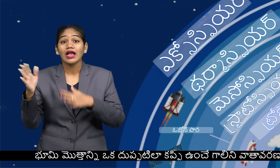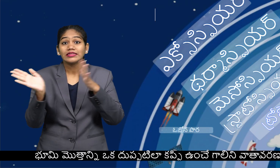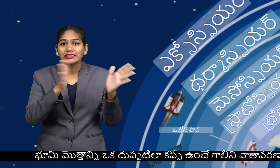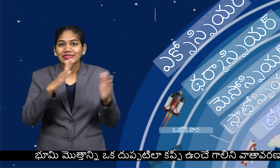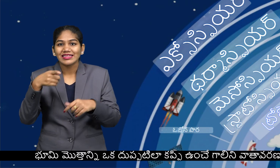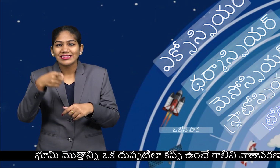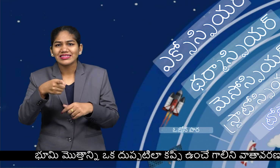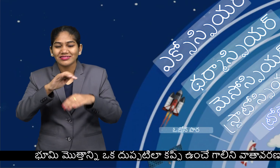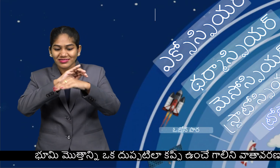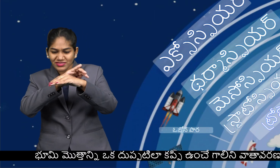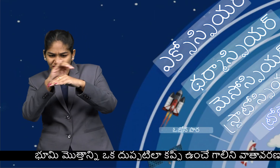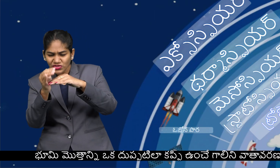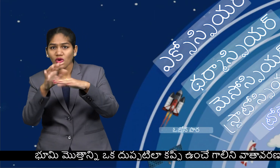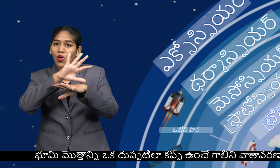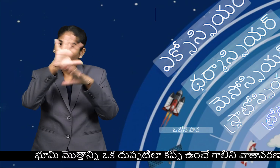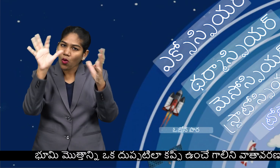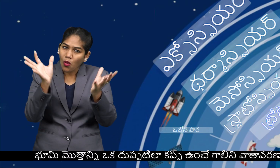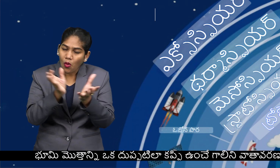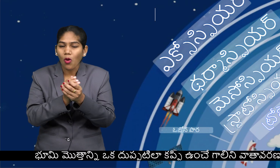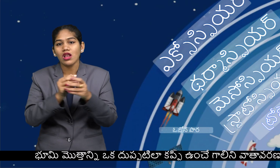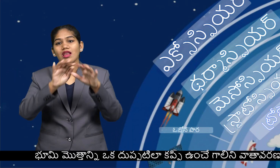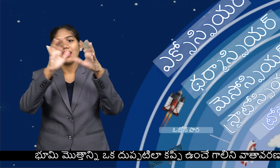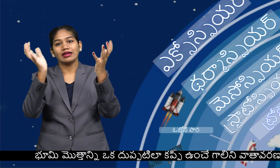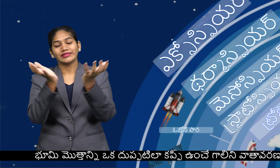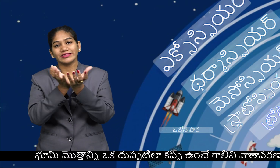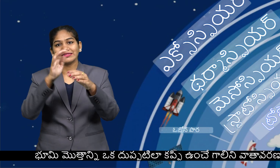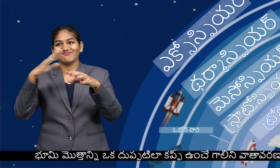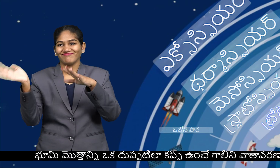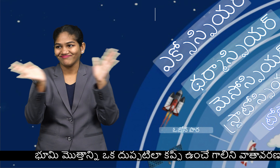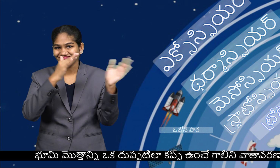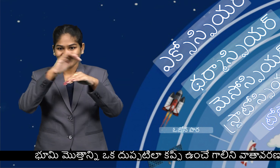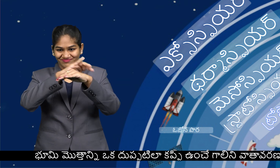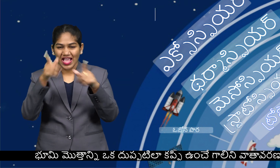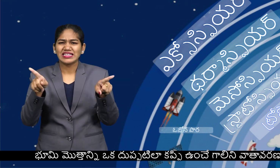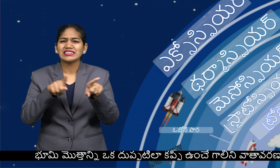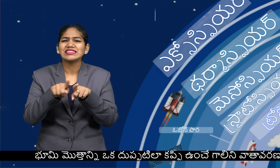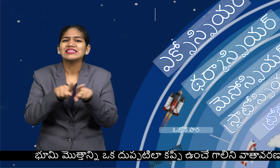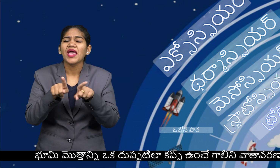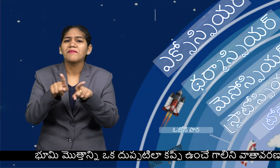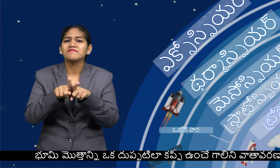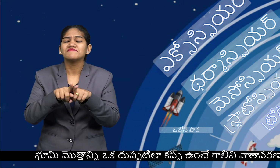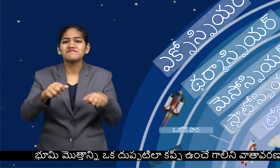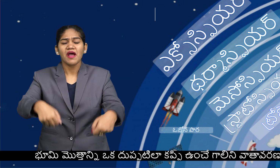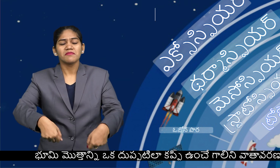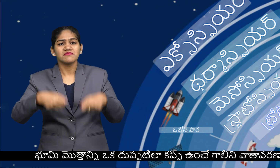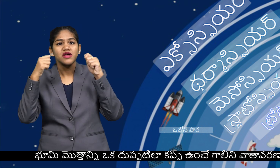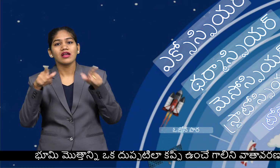భూమి మొత్తాన్ని ఒక దుప్పటిలా కప్పి ఉంచే గాలిని వాతావరణం అంటారు.